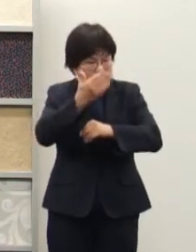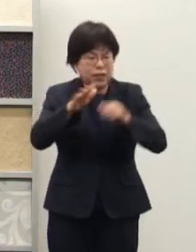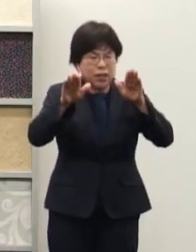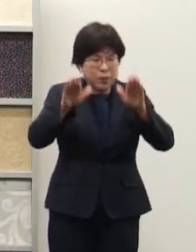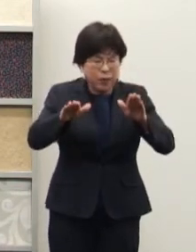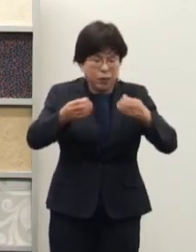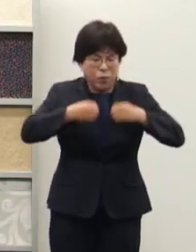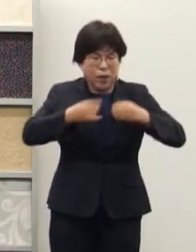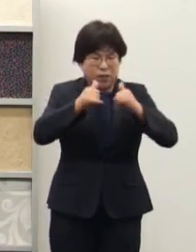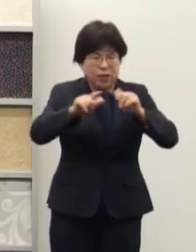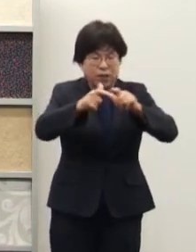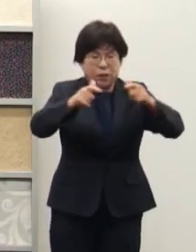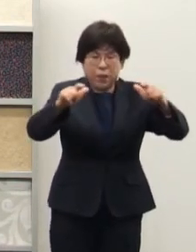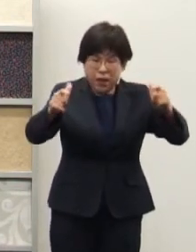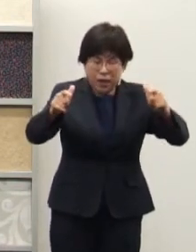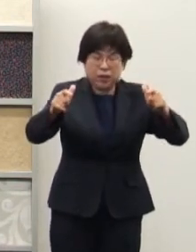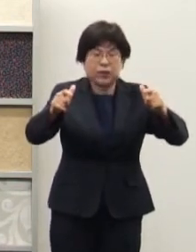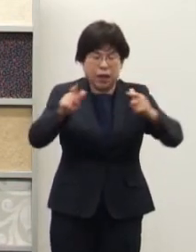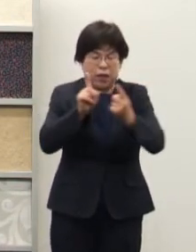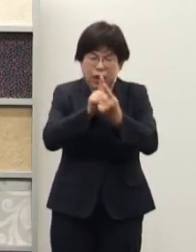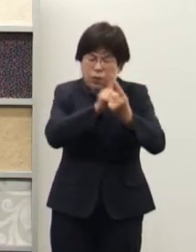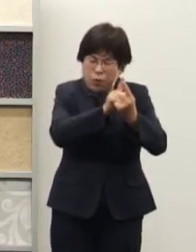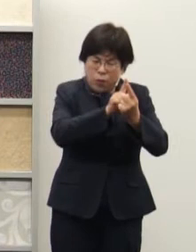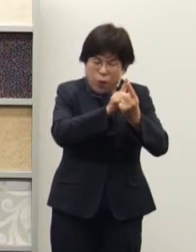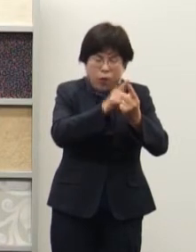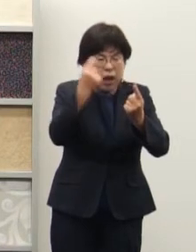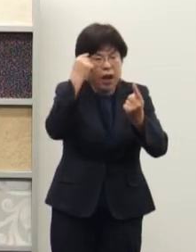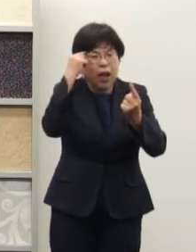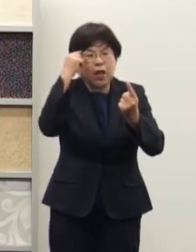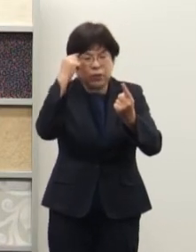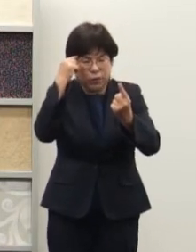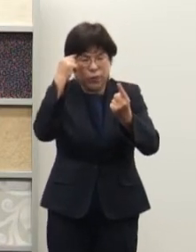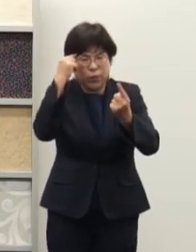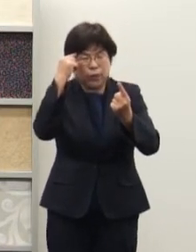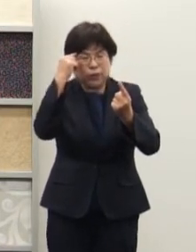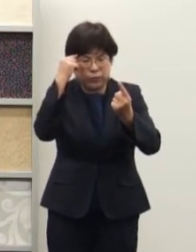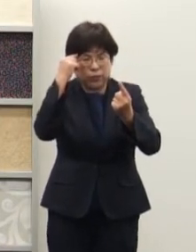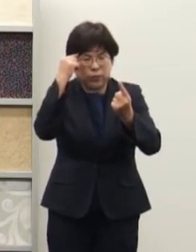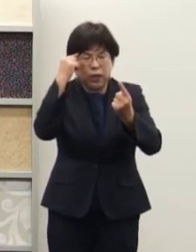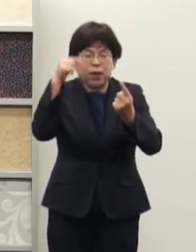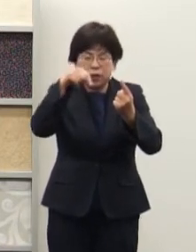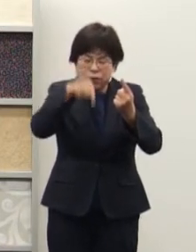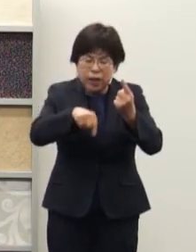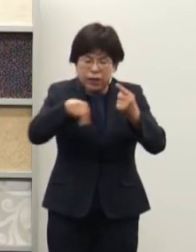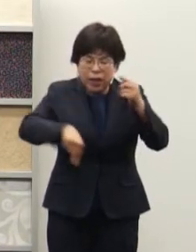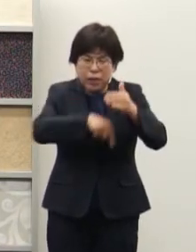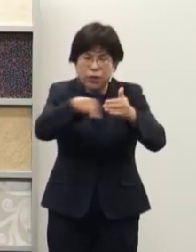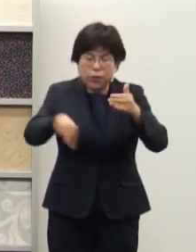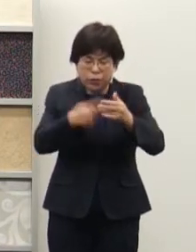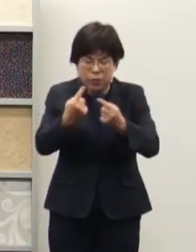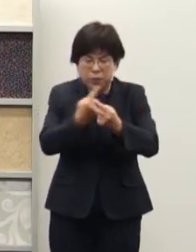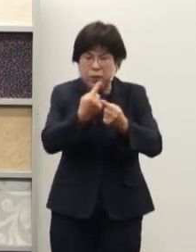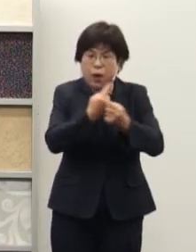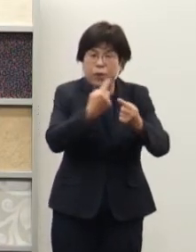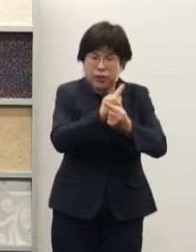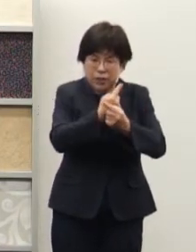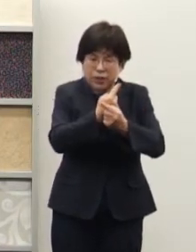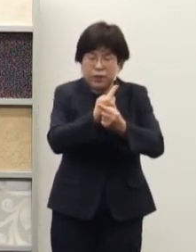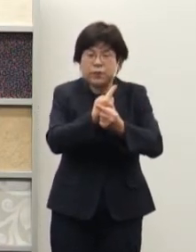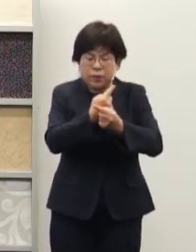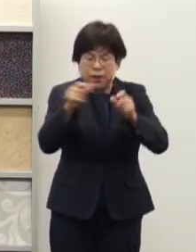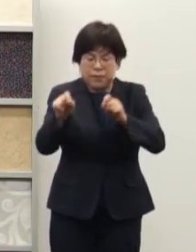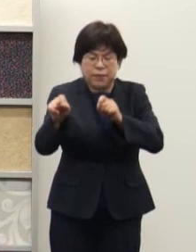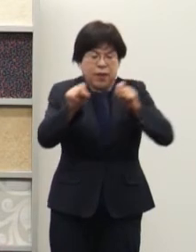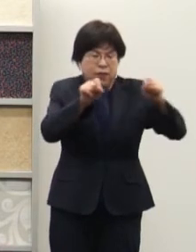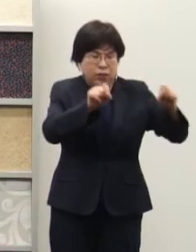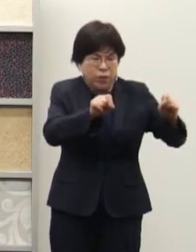移、あるいは県内における感染の対応に鑑みまして、内容に所要の見直しを加えた上で、その期間を1週間延長